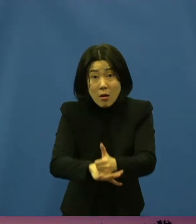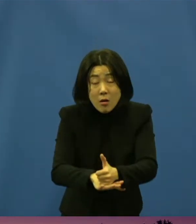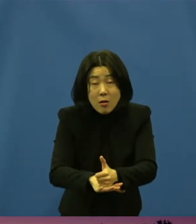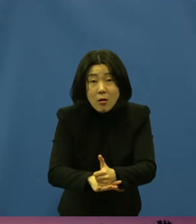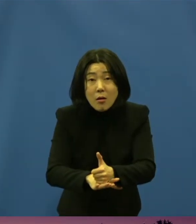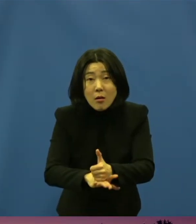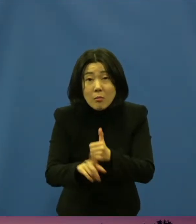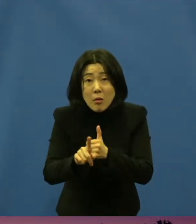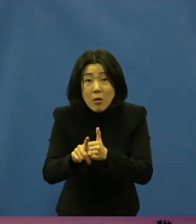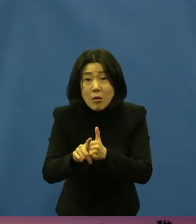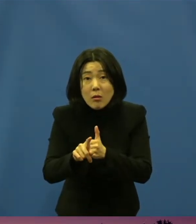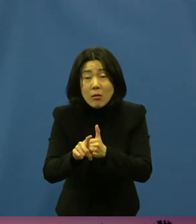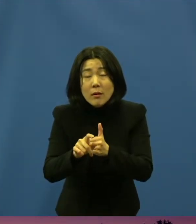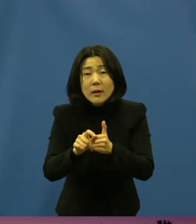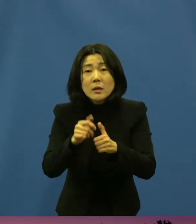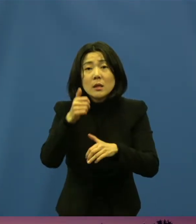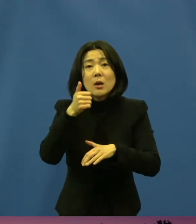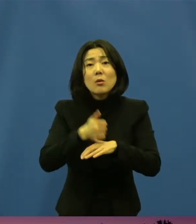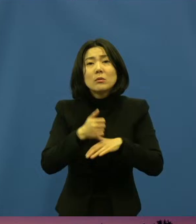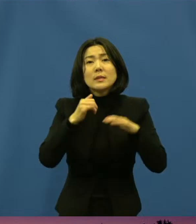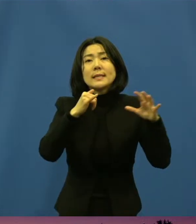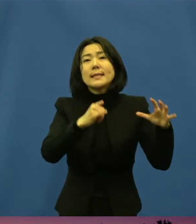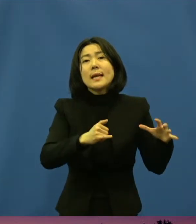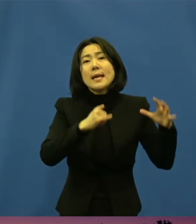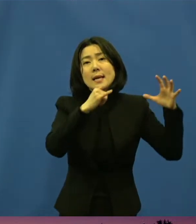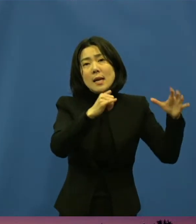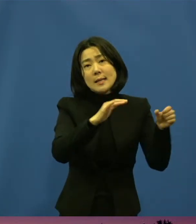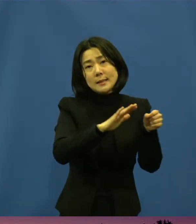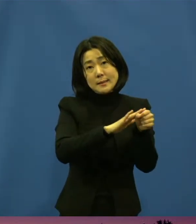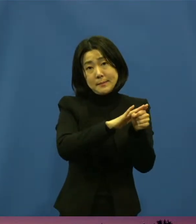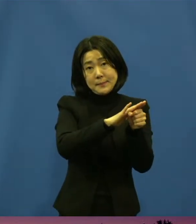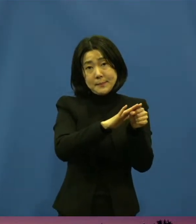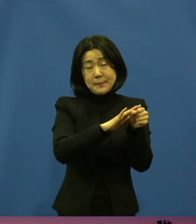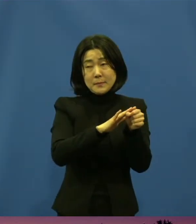데마는 이 세상을 사랑하여 나를 버리고 데살로니가 갔다는,